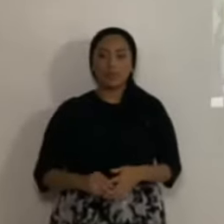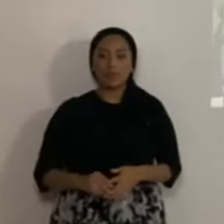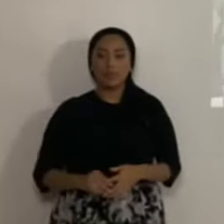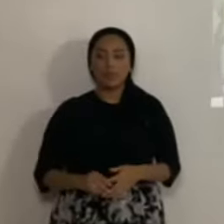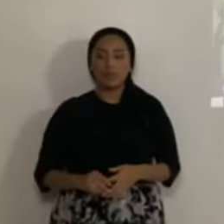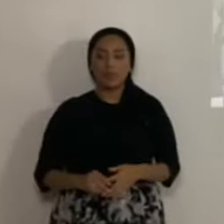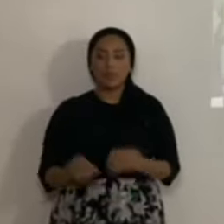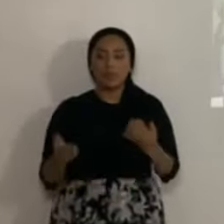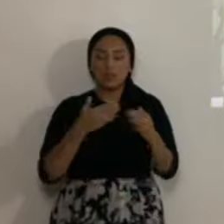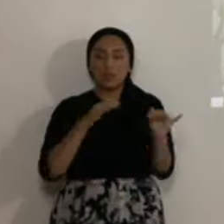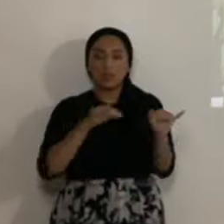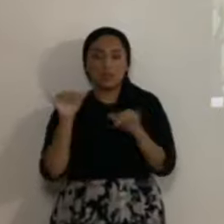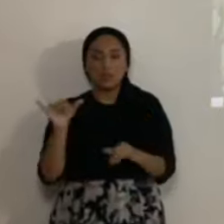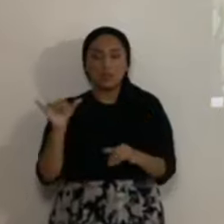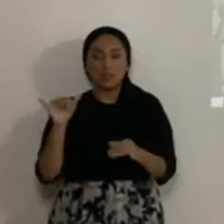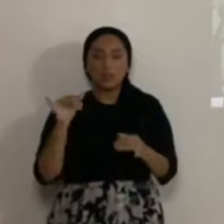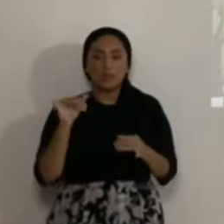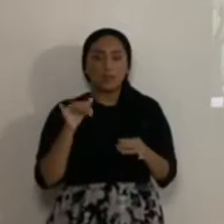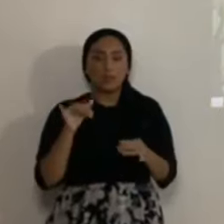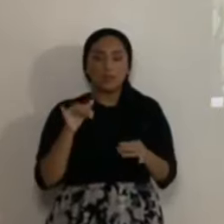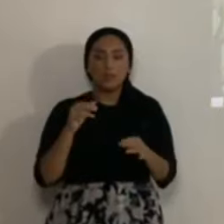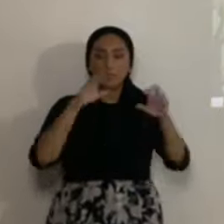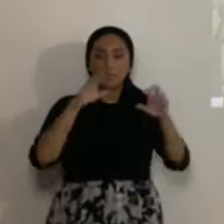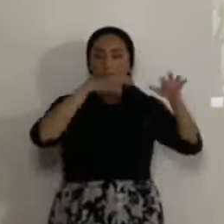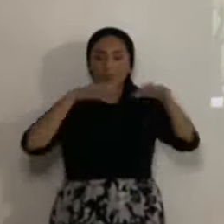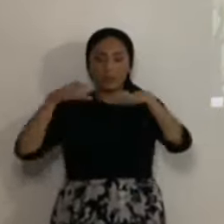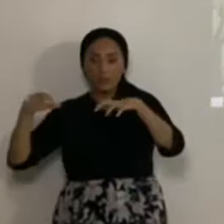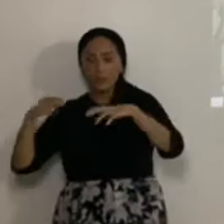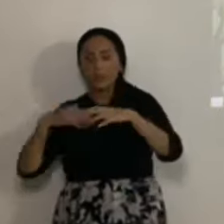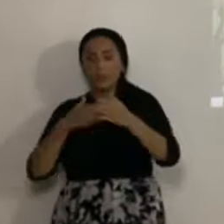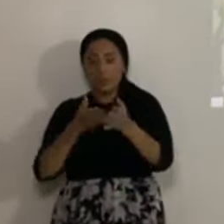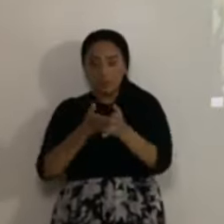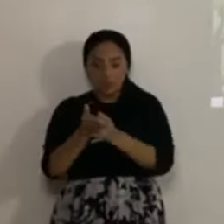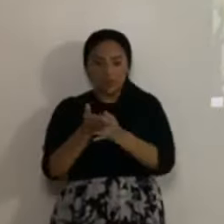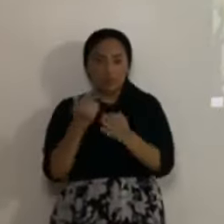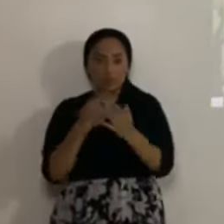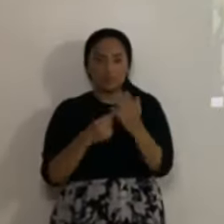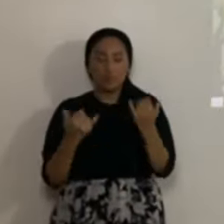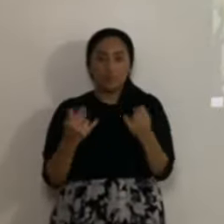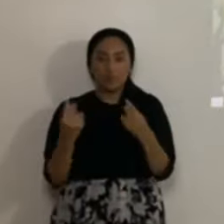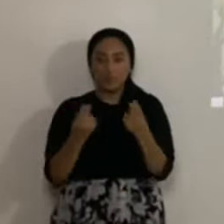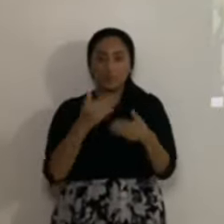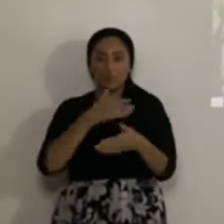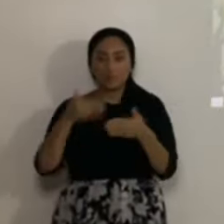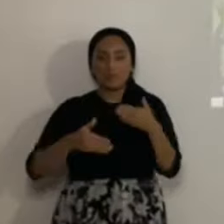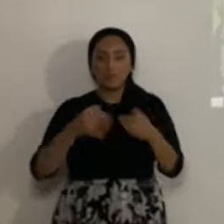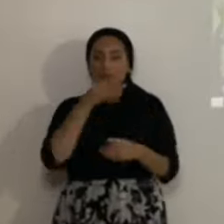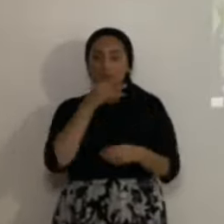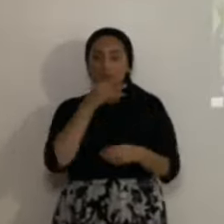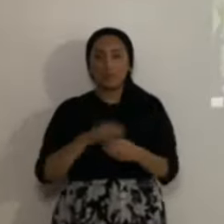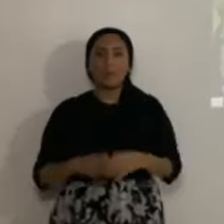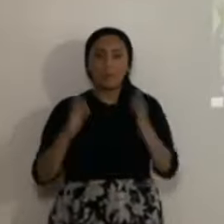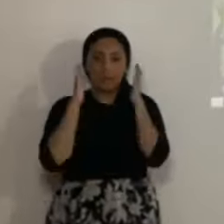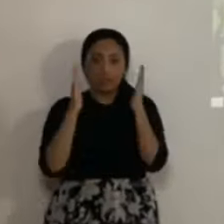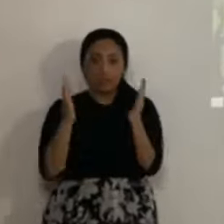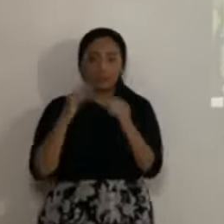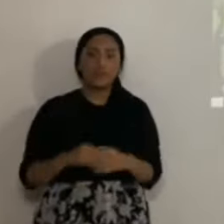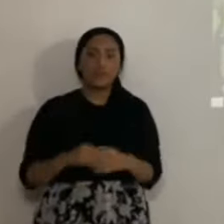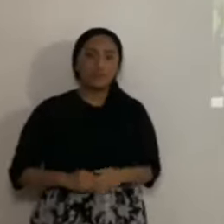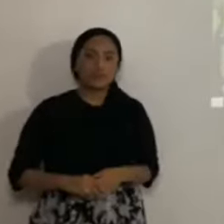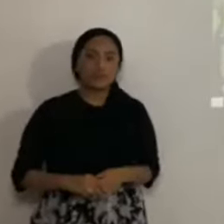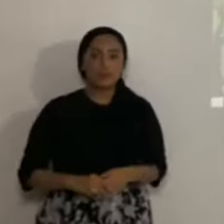compara como el rocío. Ahora, quiero entrar en lo que está operando actualmente y voy terminando. Miren, pongan mucha atención.